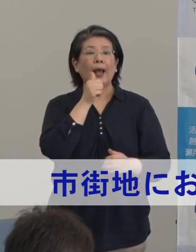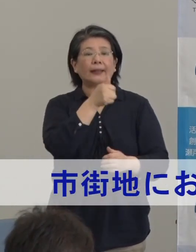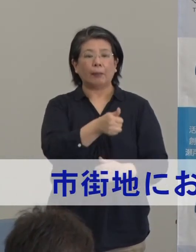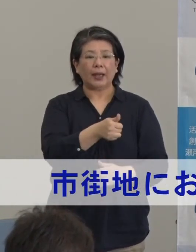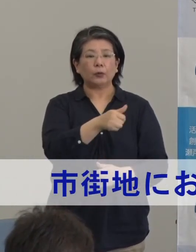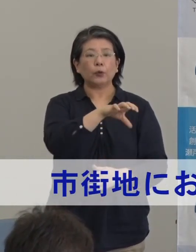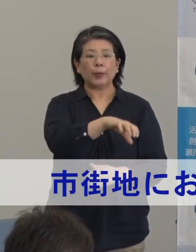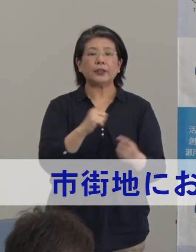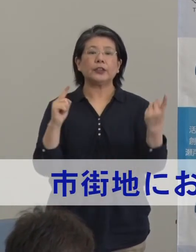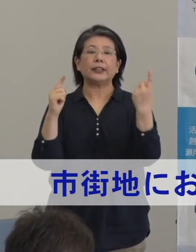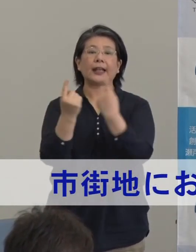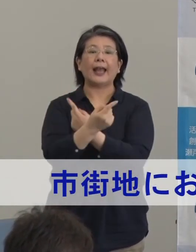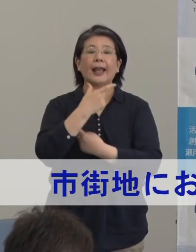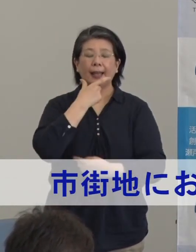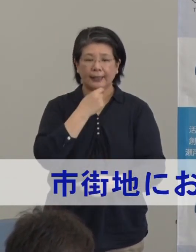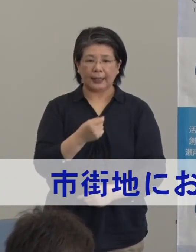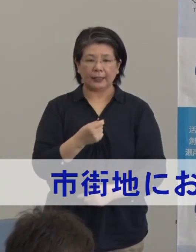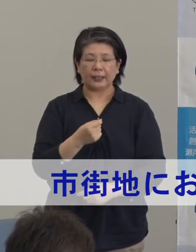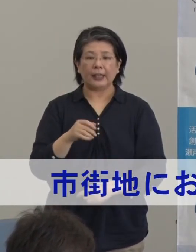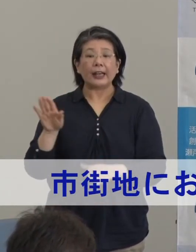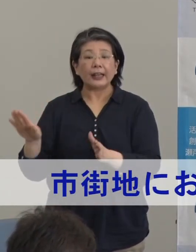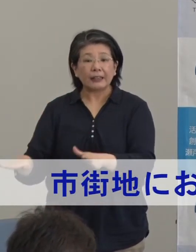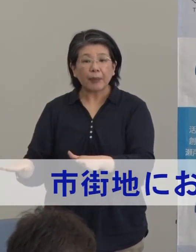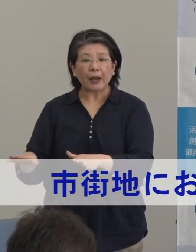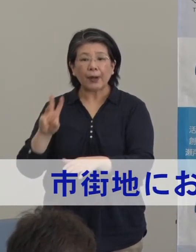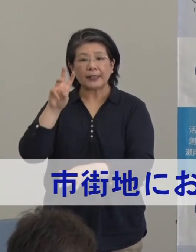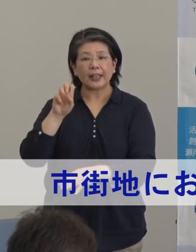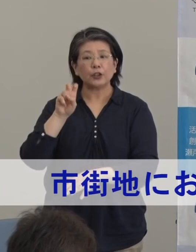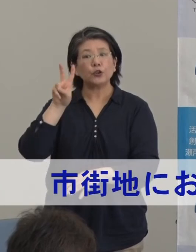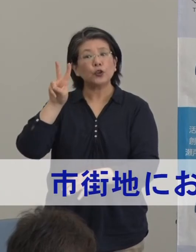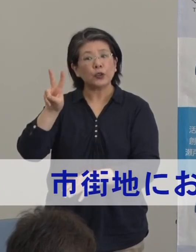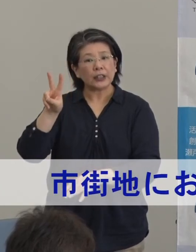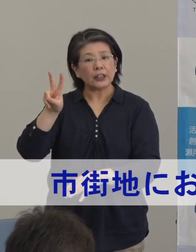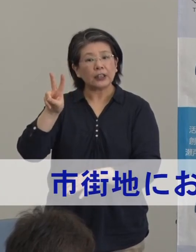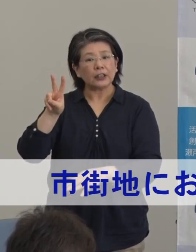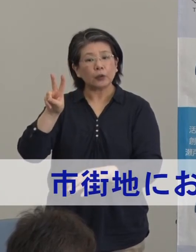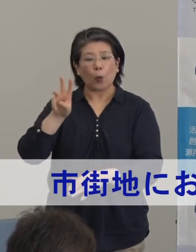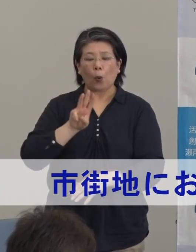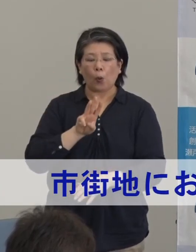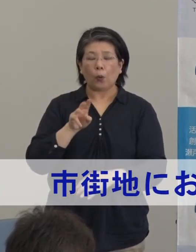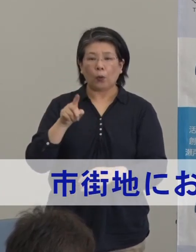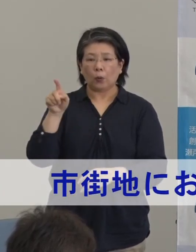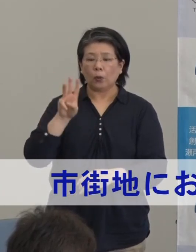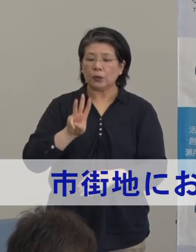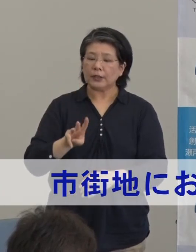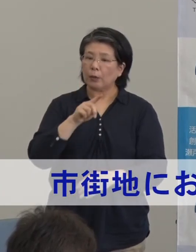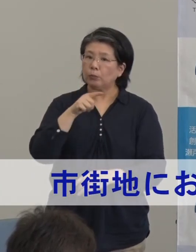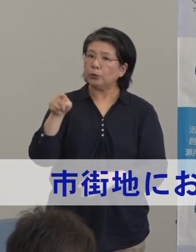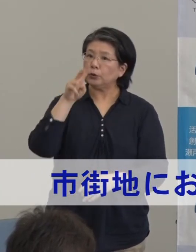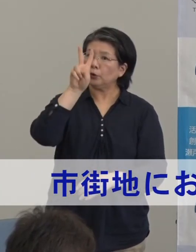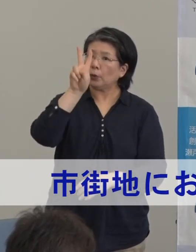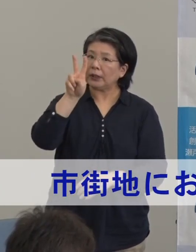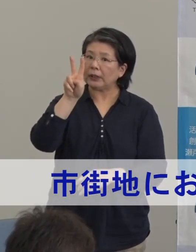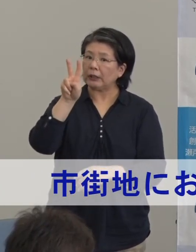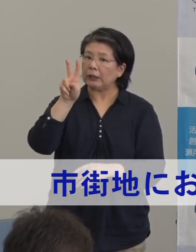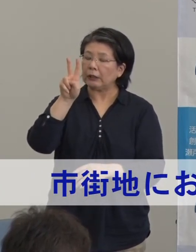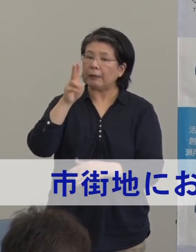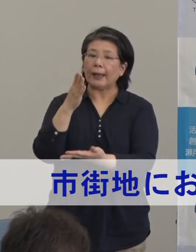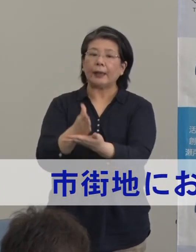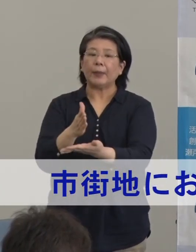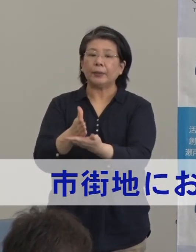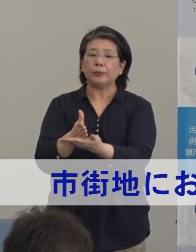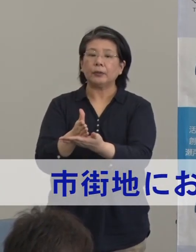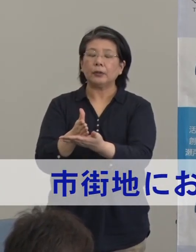。まあ、全部で32箇所ございますけれども、まあ、その3分の2ぐらいは閉鎖をして、まあ、最低限10箇所程度を残